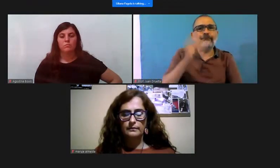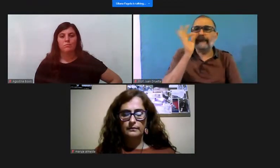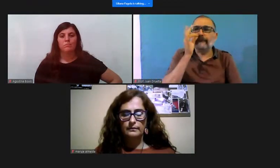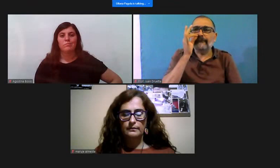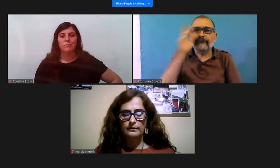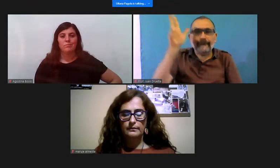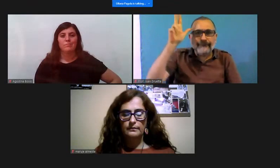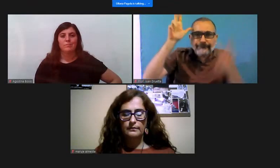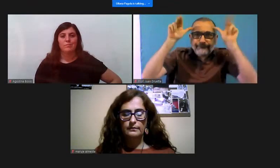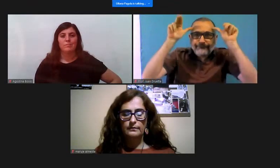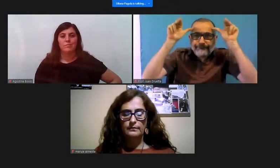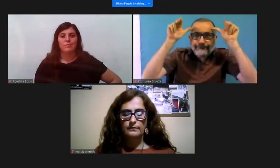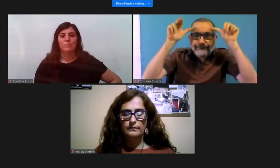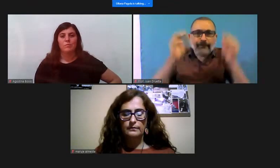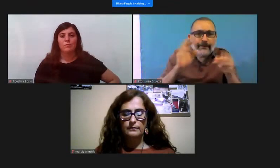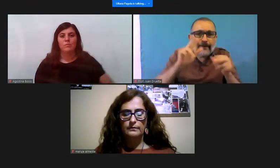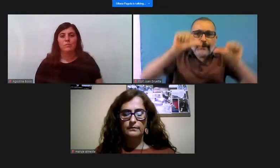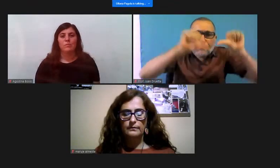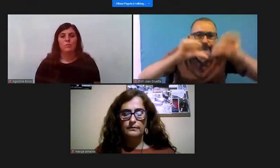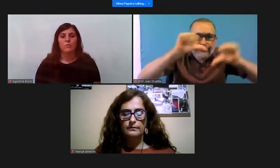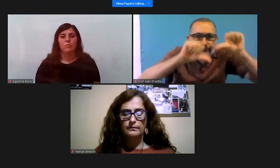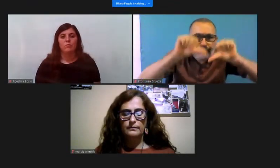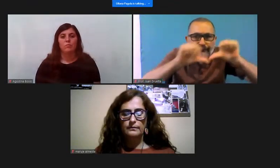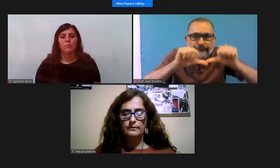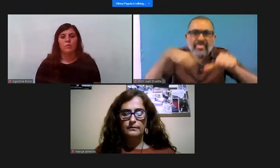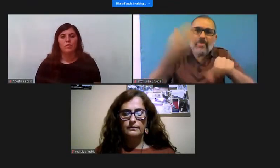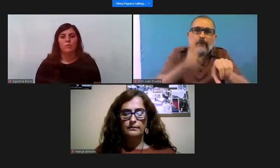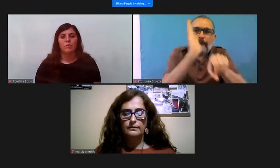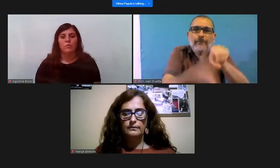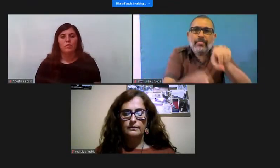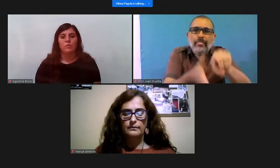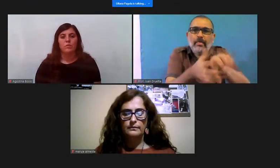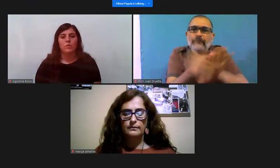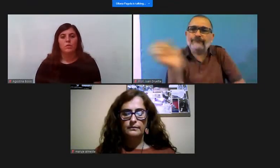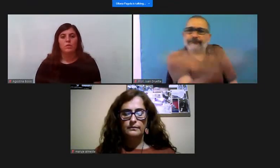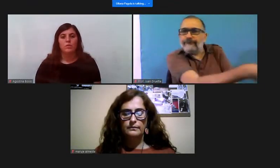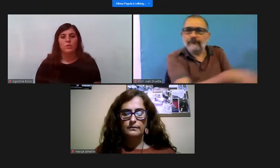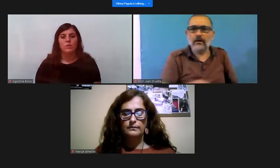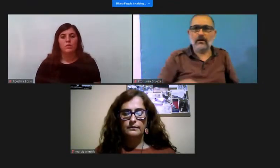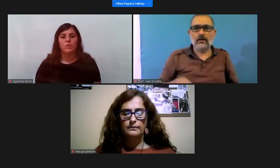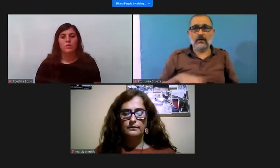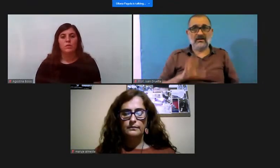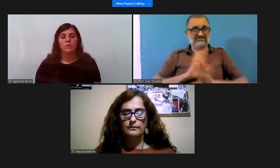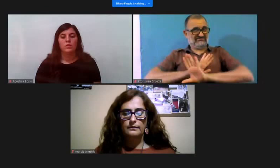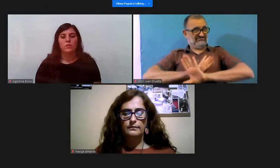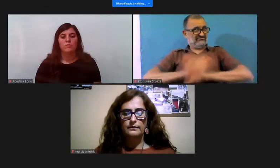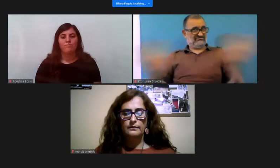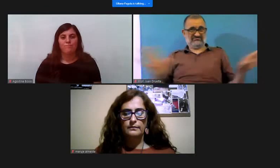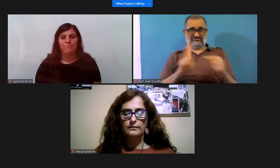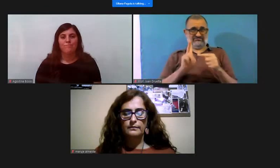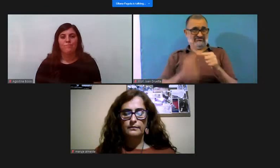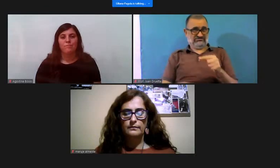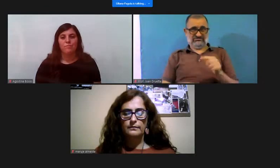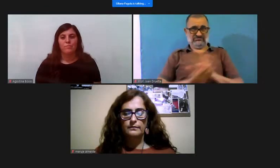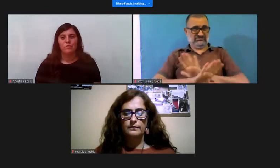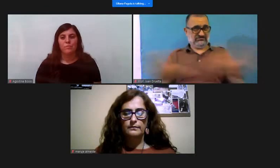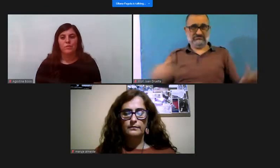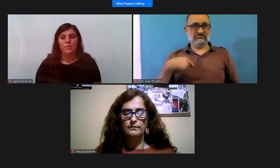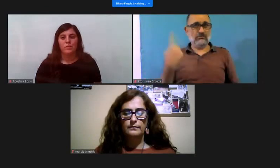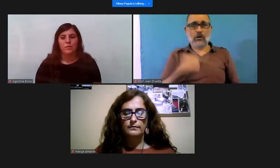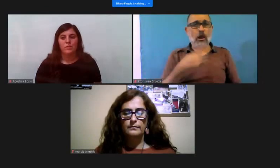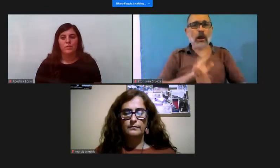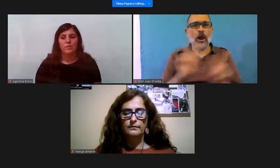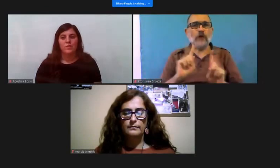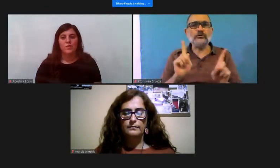basta de un trato hacia nosotros como si fuésemos conejitos de India o como si fuésemos conejitos de ratas